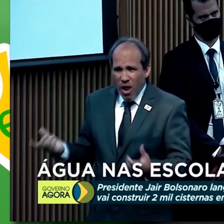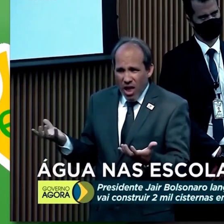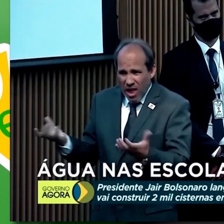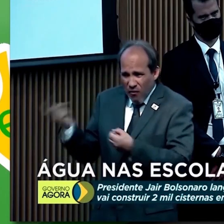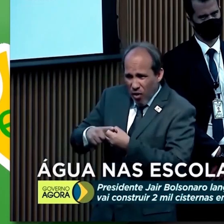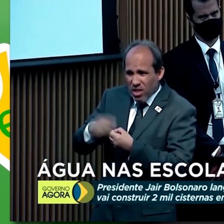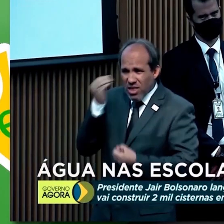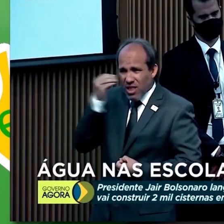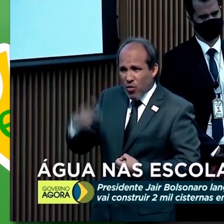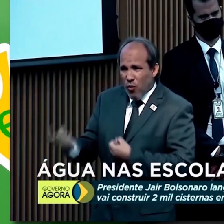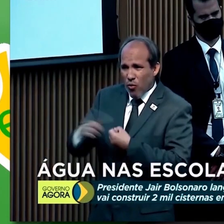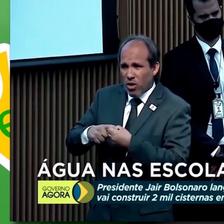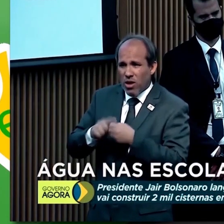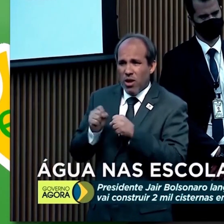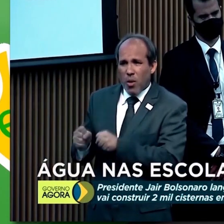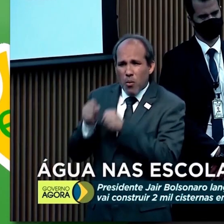aqui